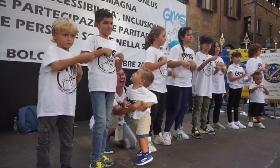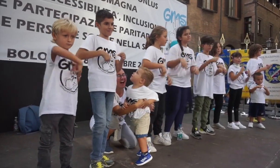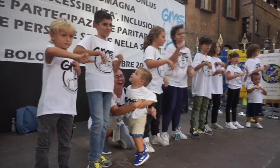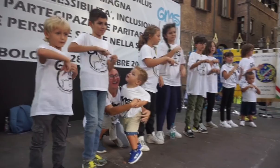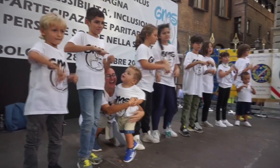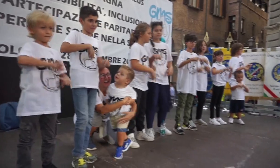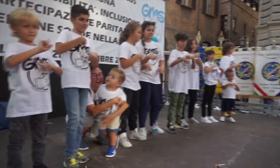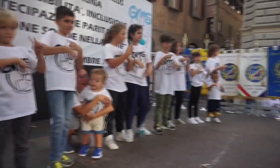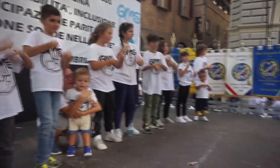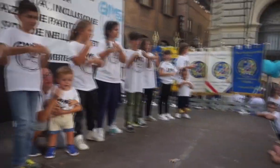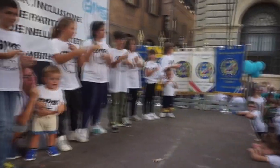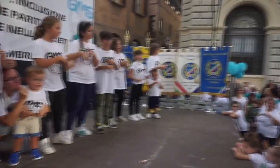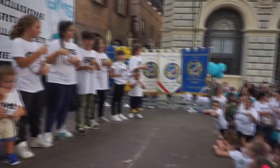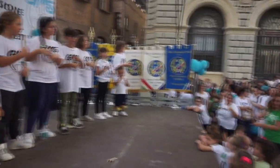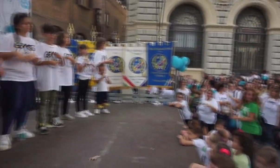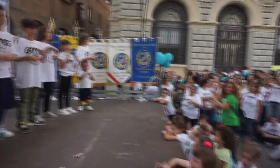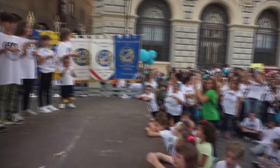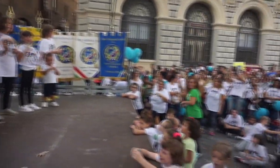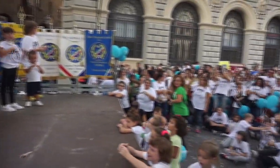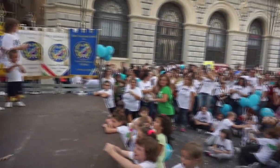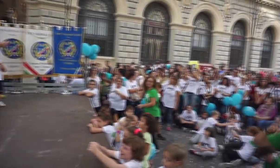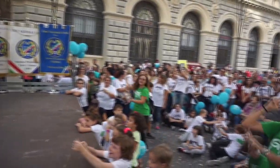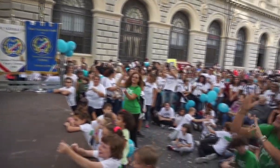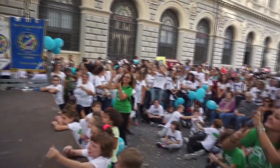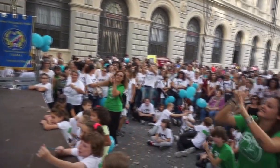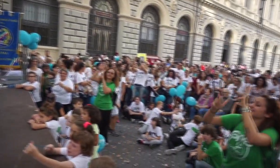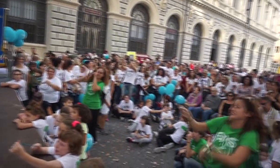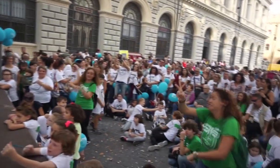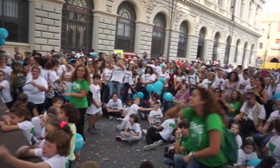segni, siamo orgogliosi di essere qua, di essere presenti e di esserci